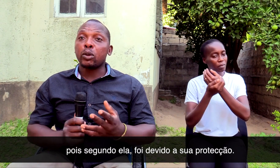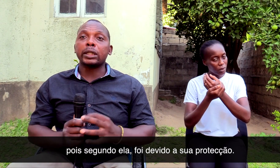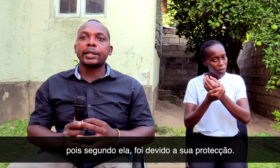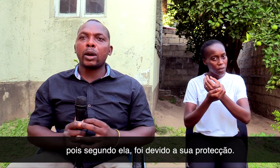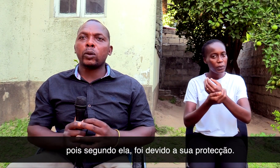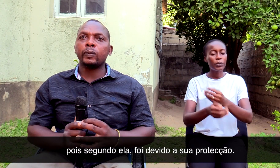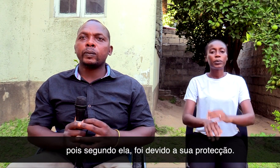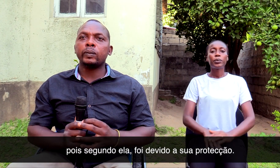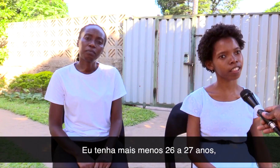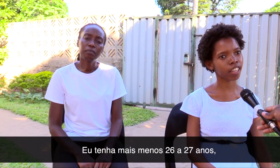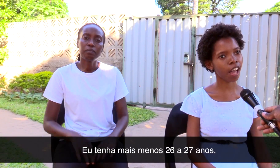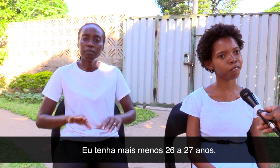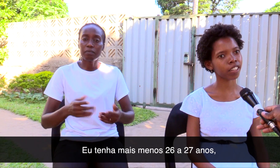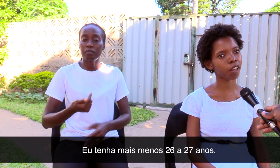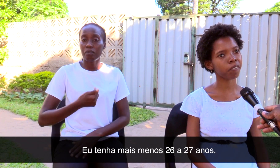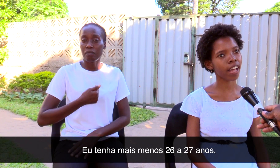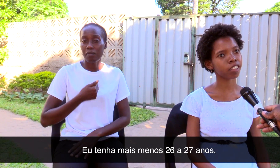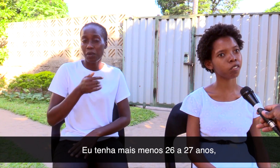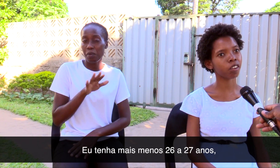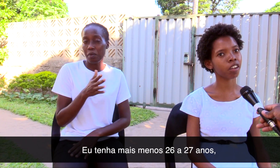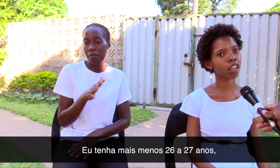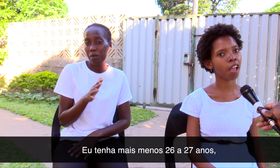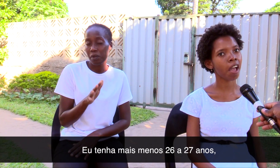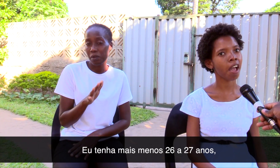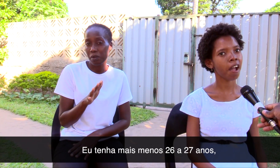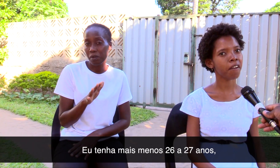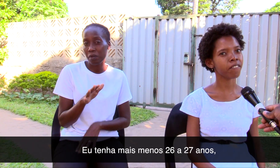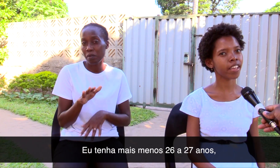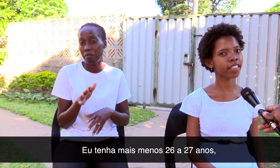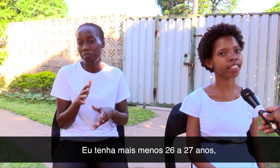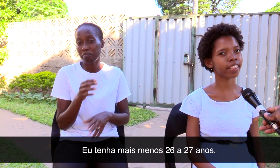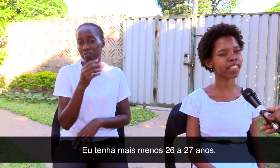sua proteção. Eu tinha mais ou menos